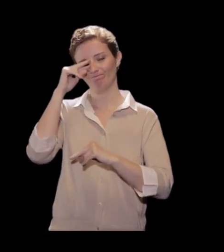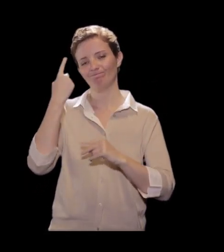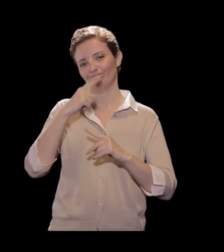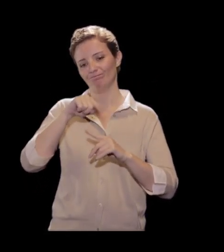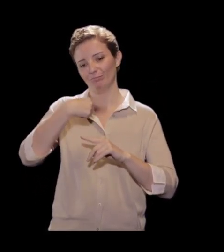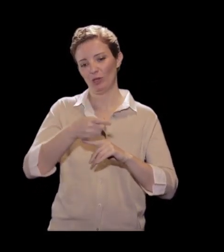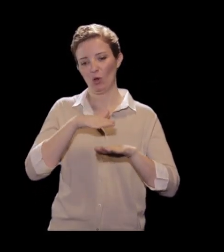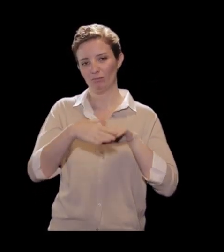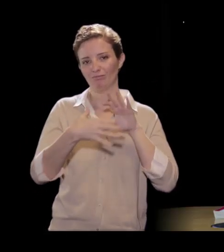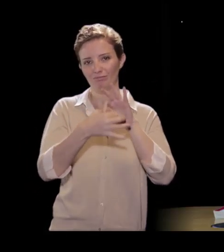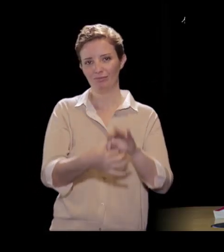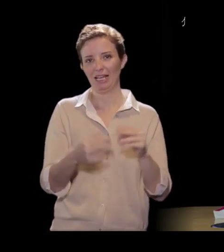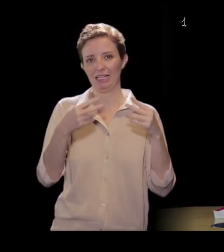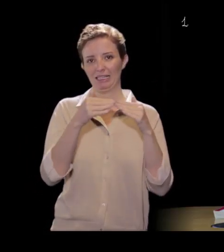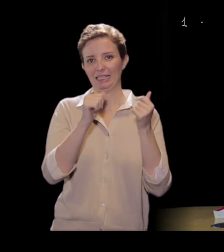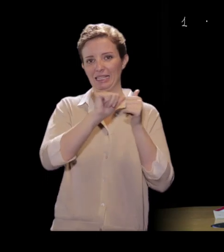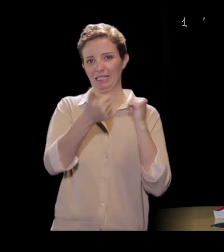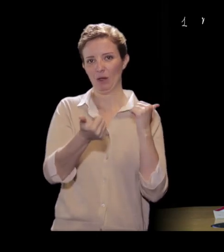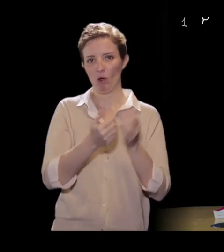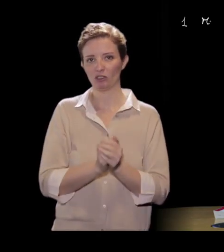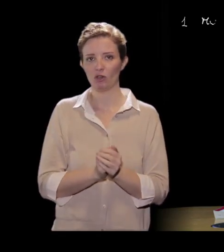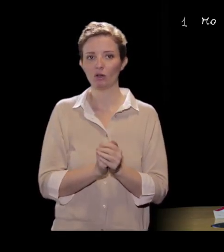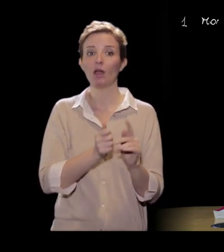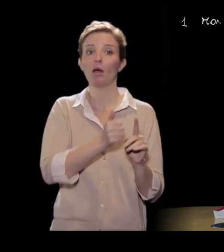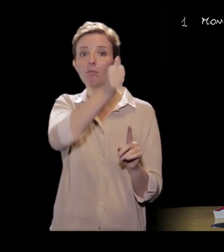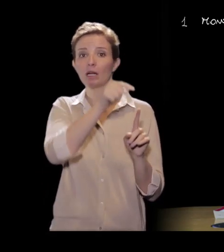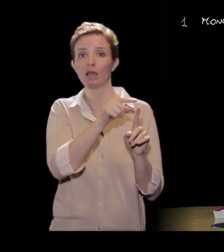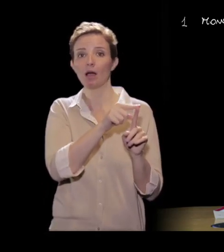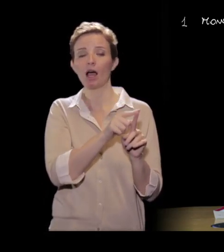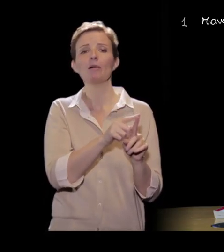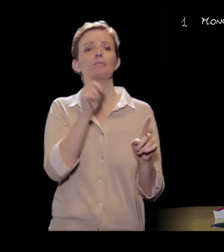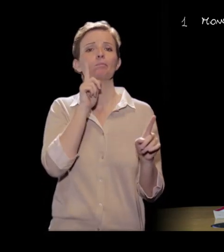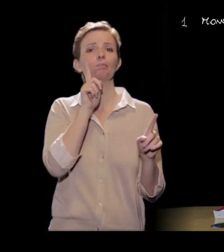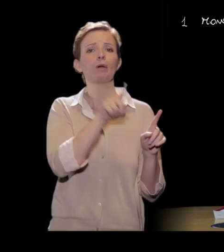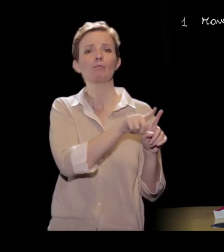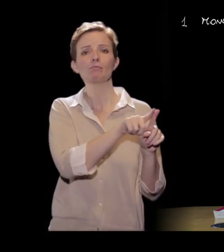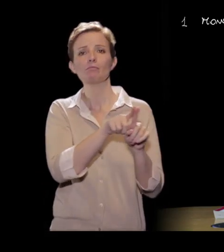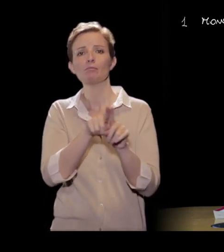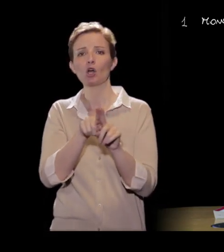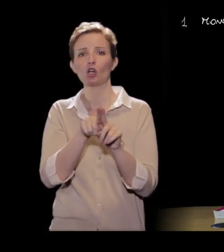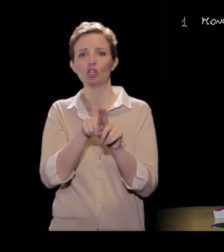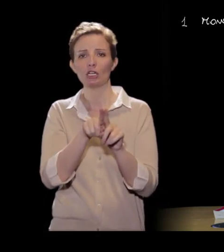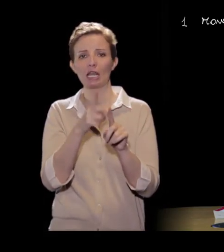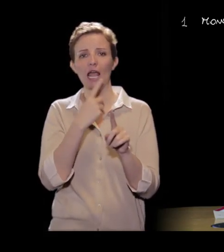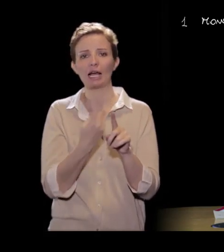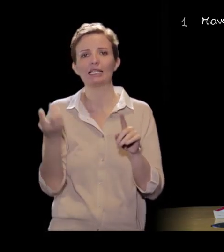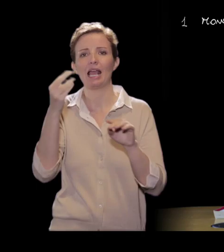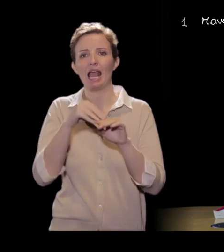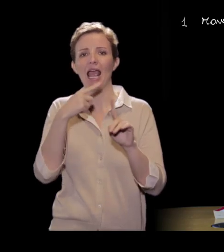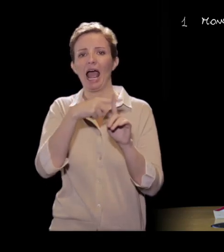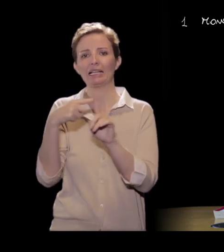di disequazioni la prima proprietà riguarda la monotonia della dizione